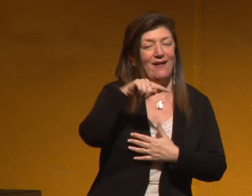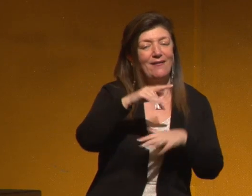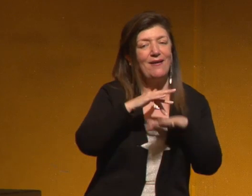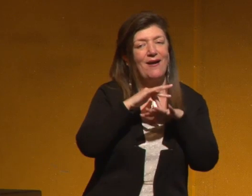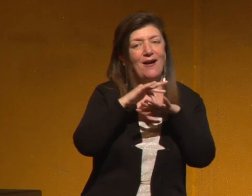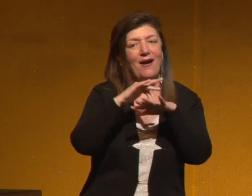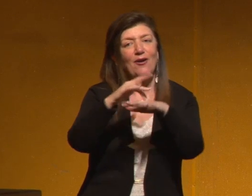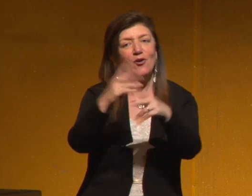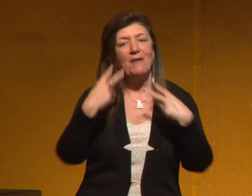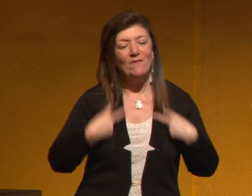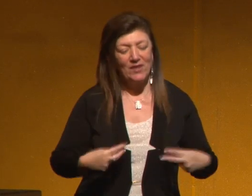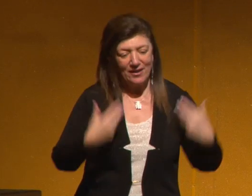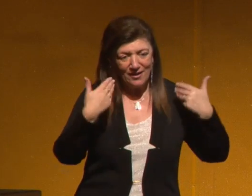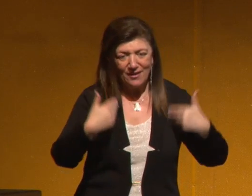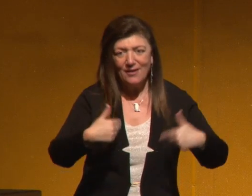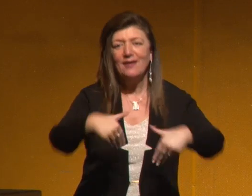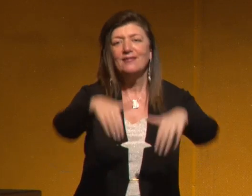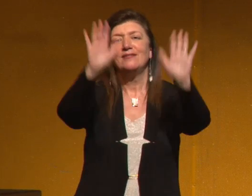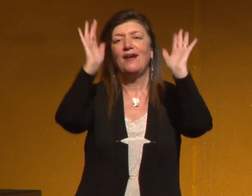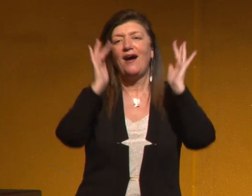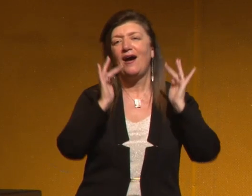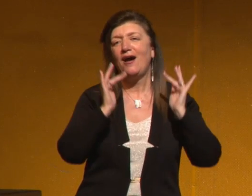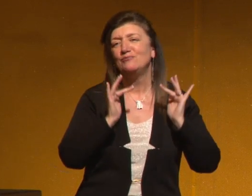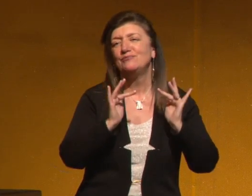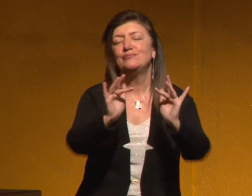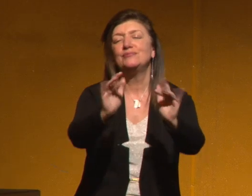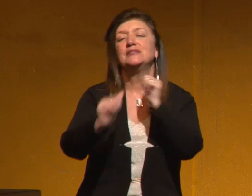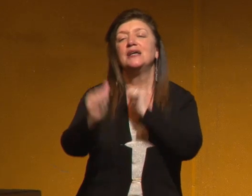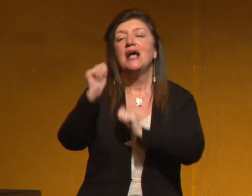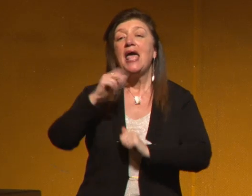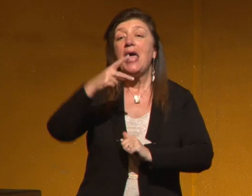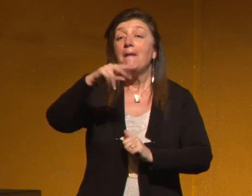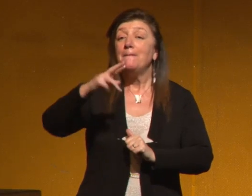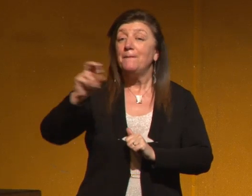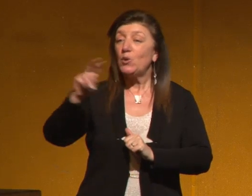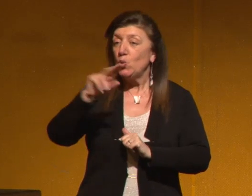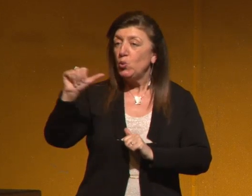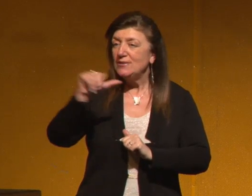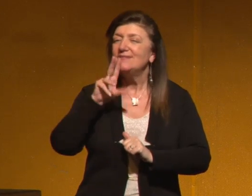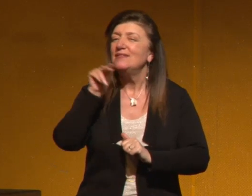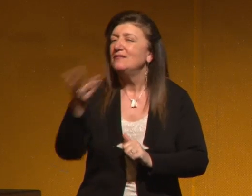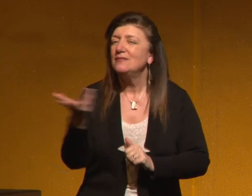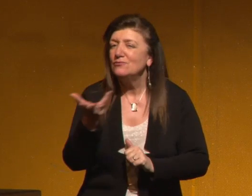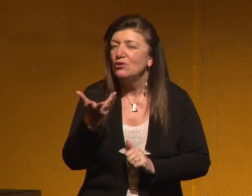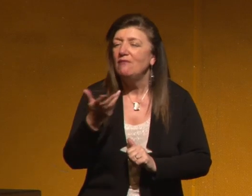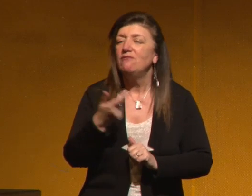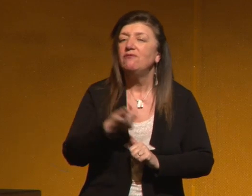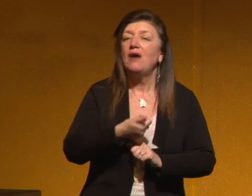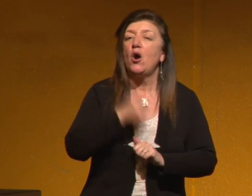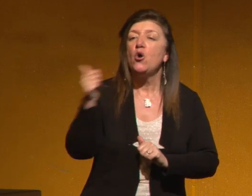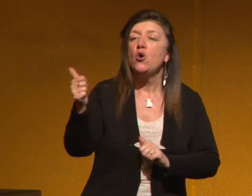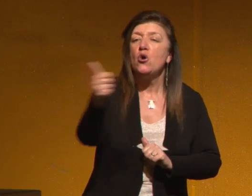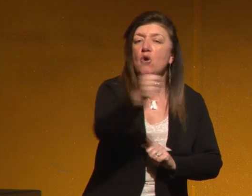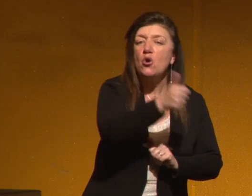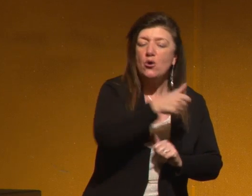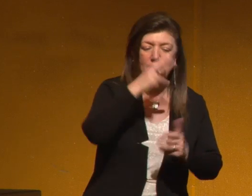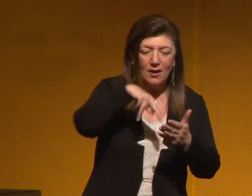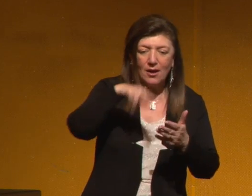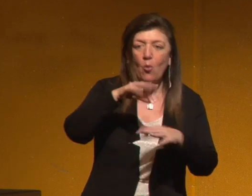di vita perché come diceva proust ogni lettore quando legge legge